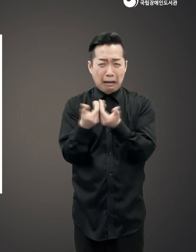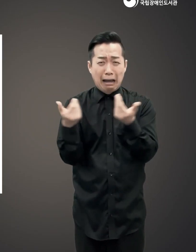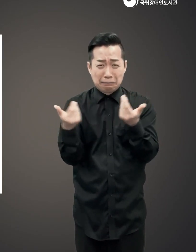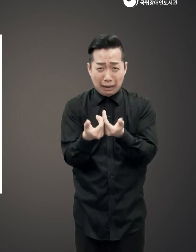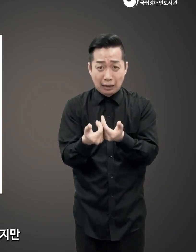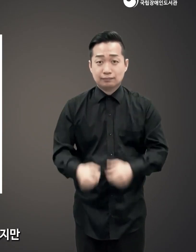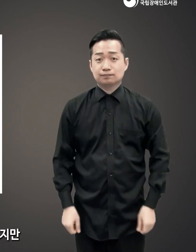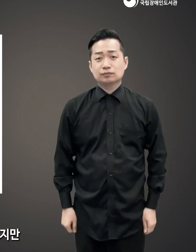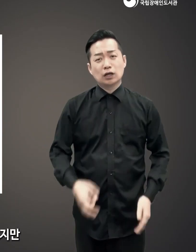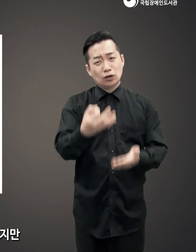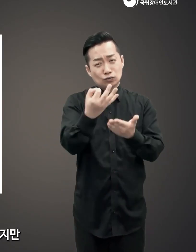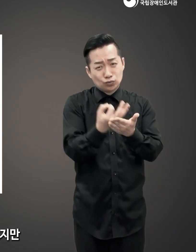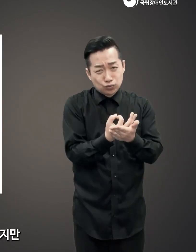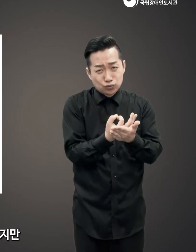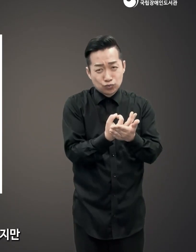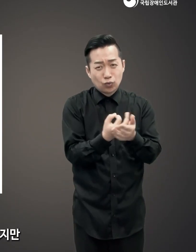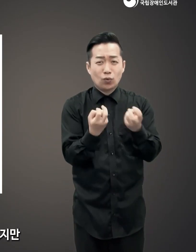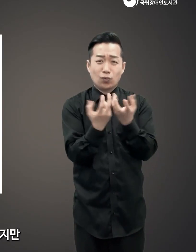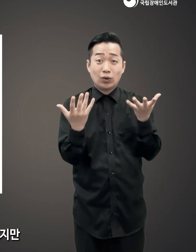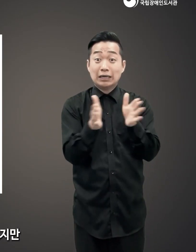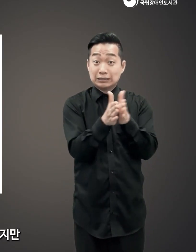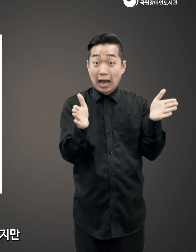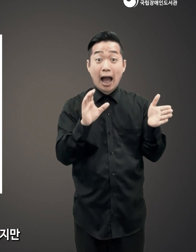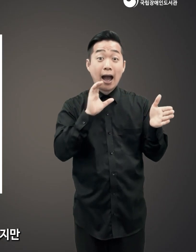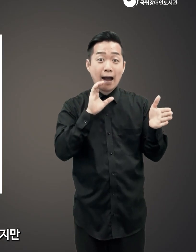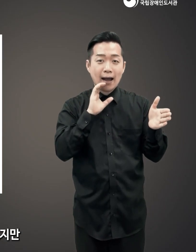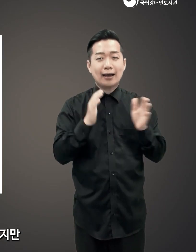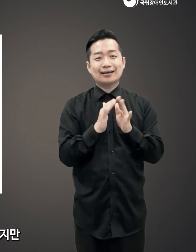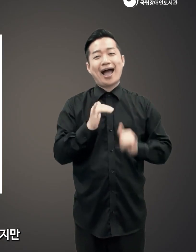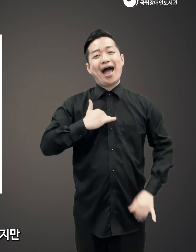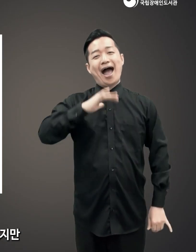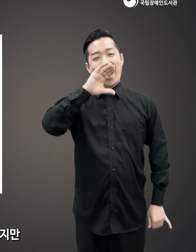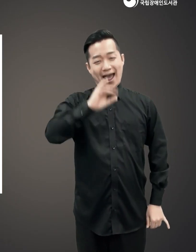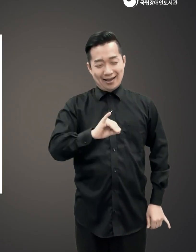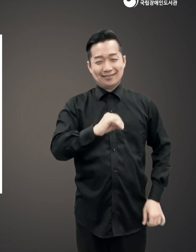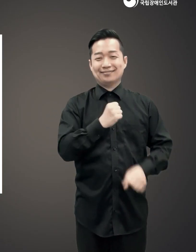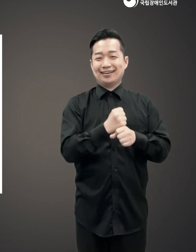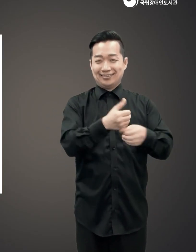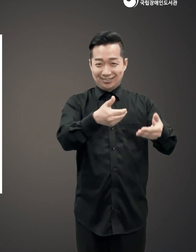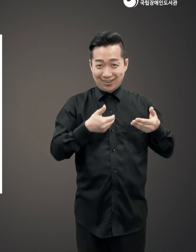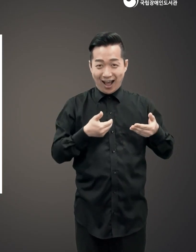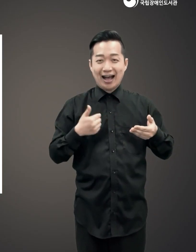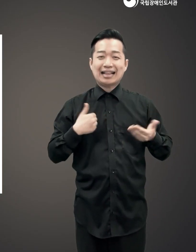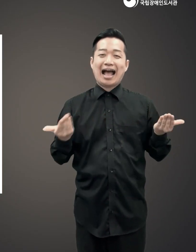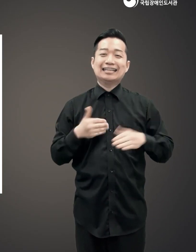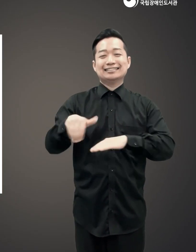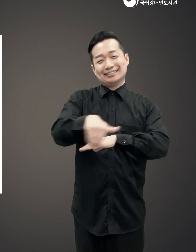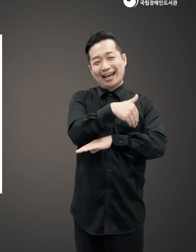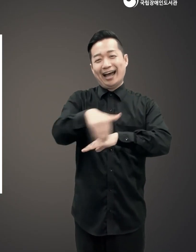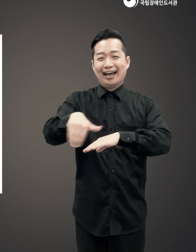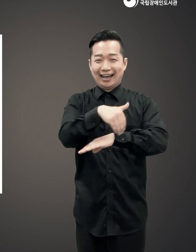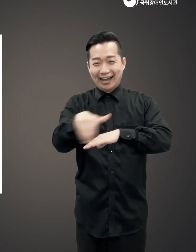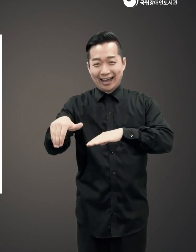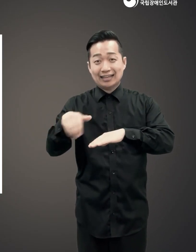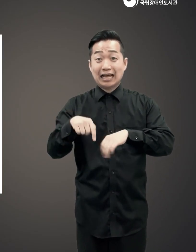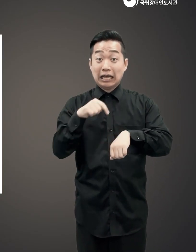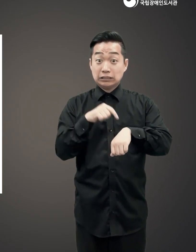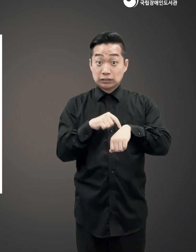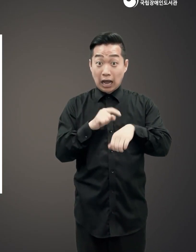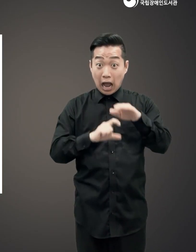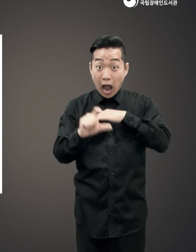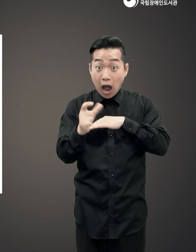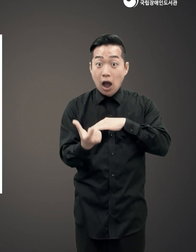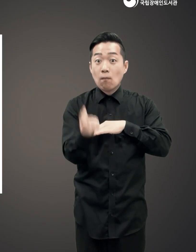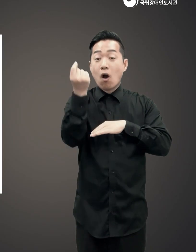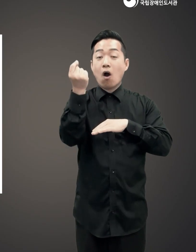수입을 위해 시작했던 카페는 나를 사람답게 만들어줬지만 나도 출근한다. 내가 이 시간에